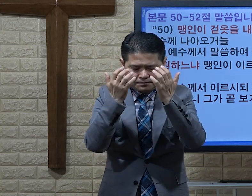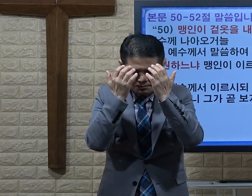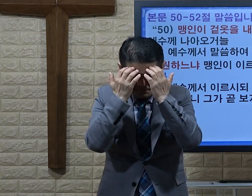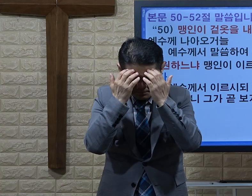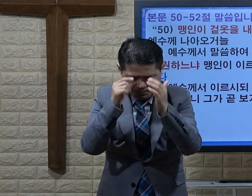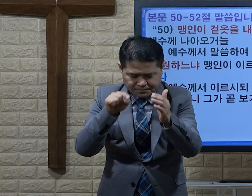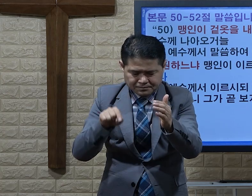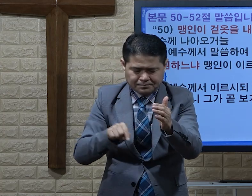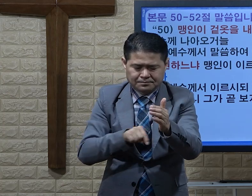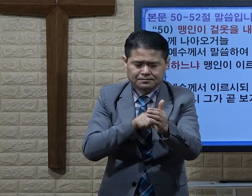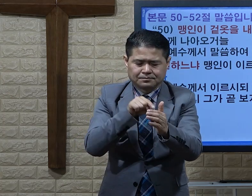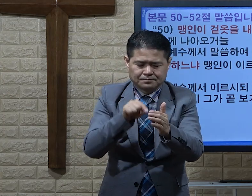고난 가운데에